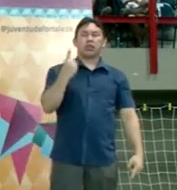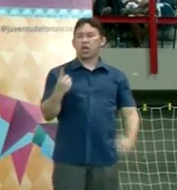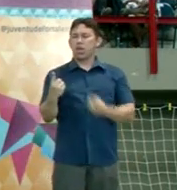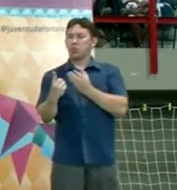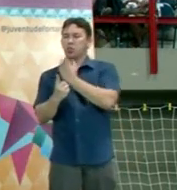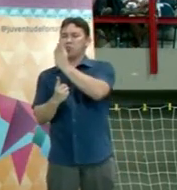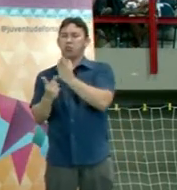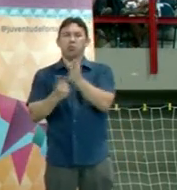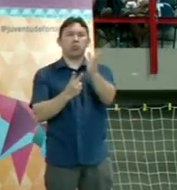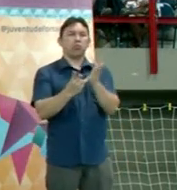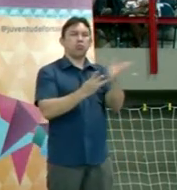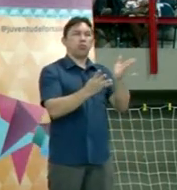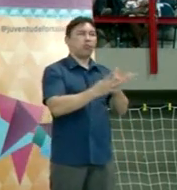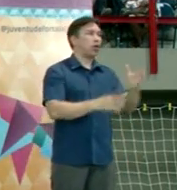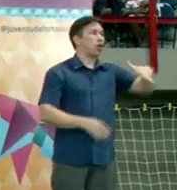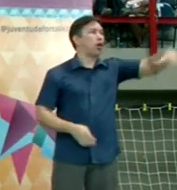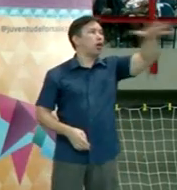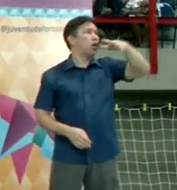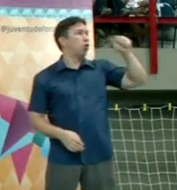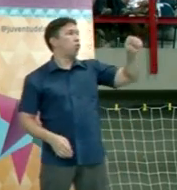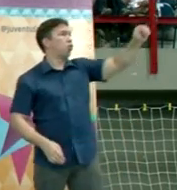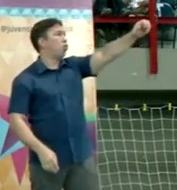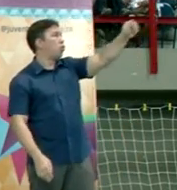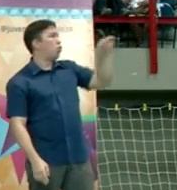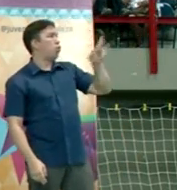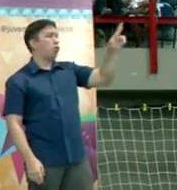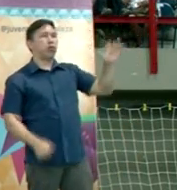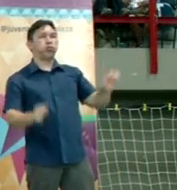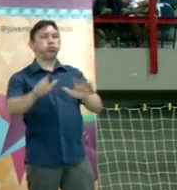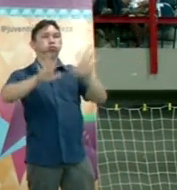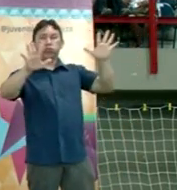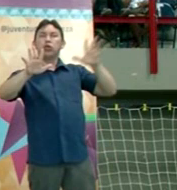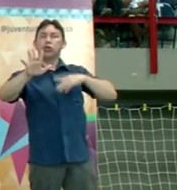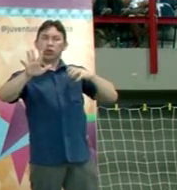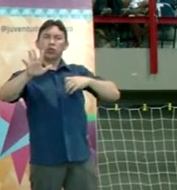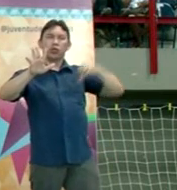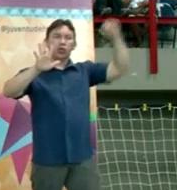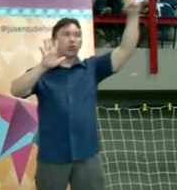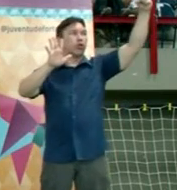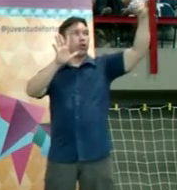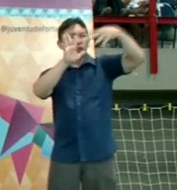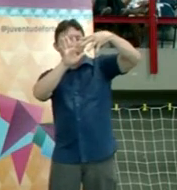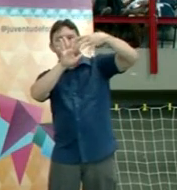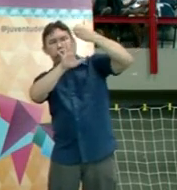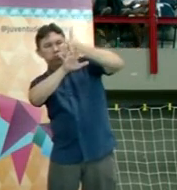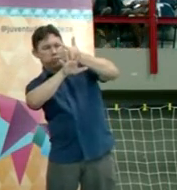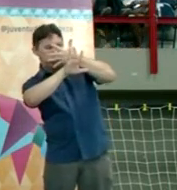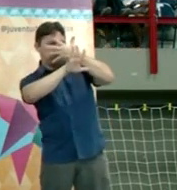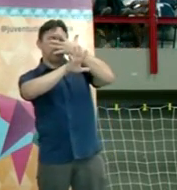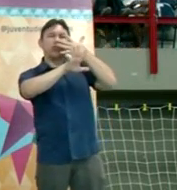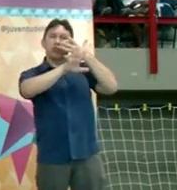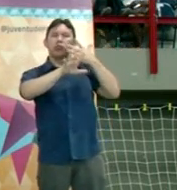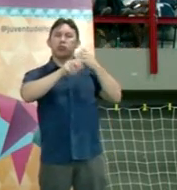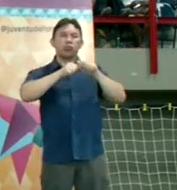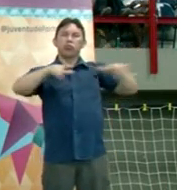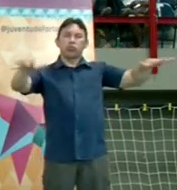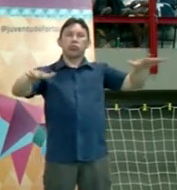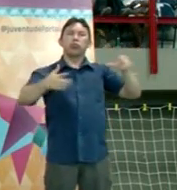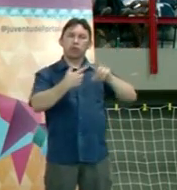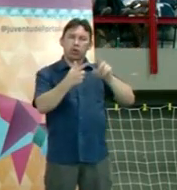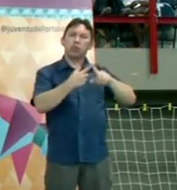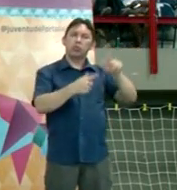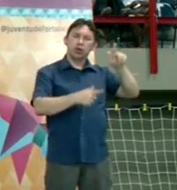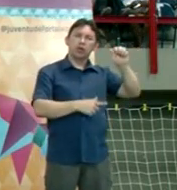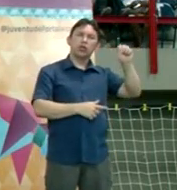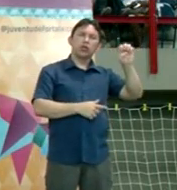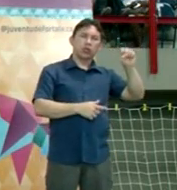nesse ambiente cheio de ar, o ar é gasoso e a luz atravessa o ar da atmosfera. Então a luz se propaga nos